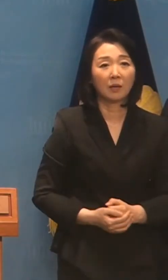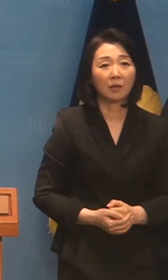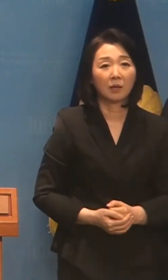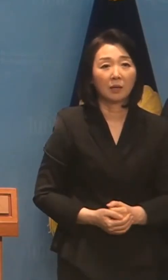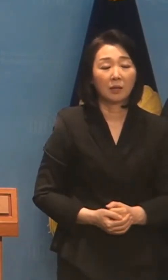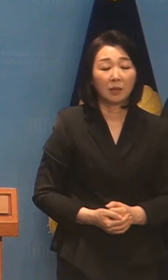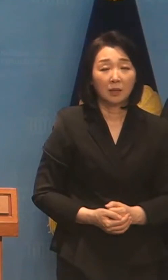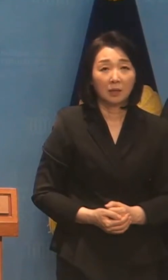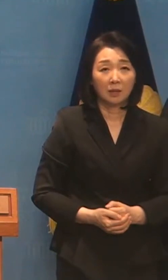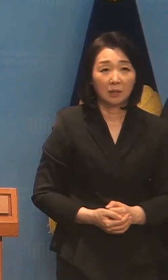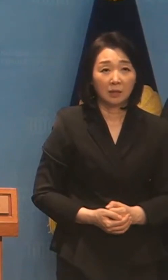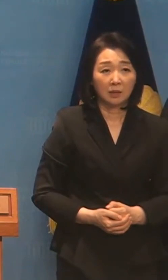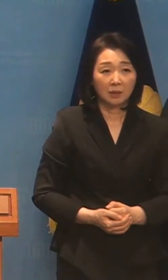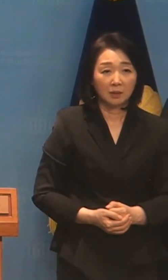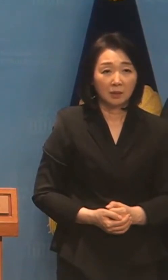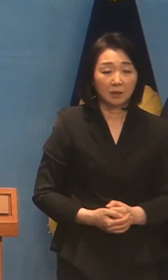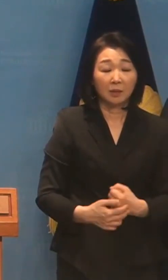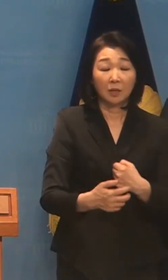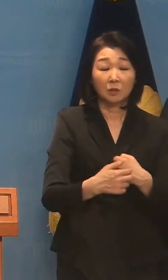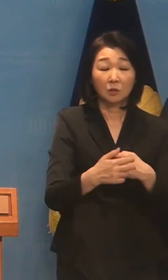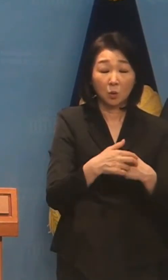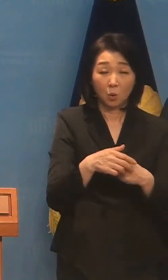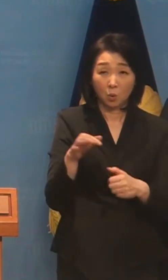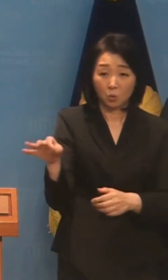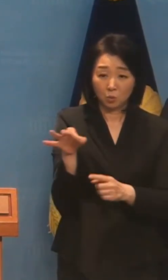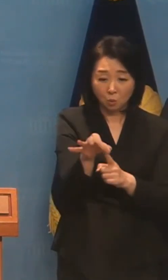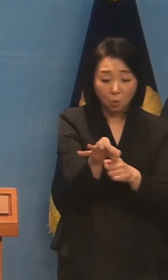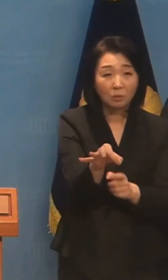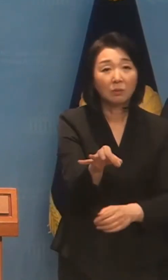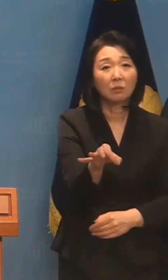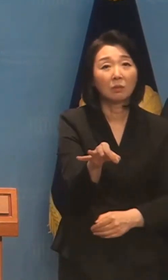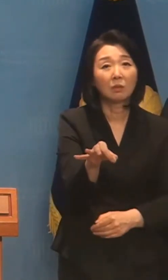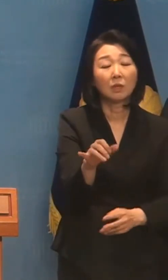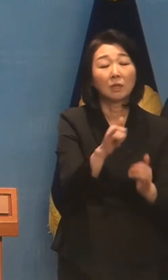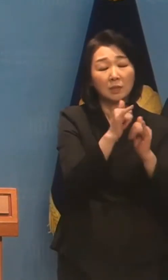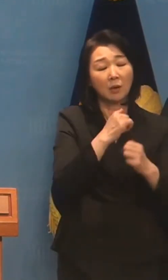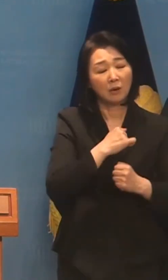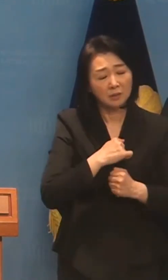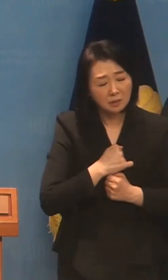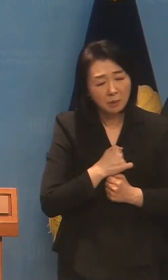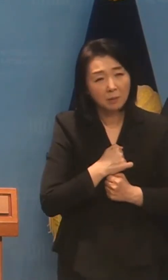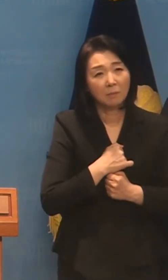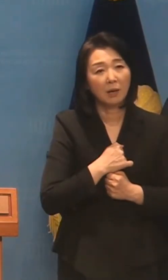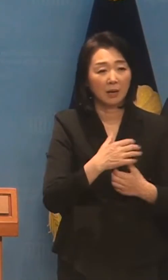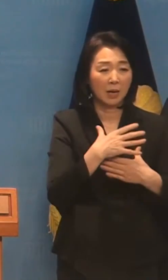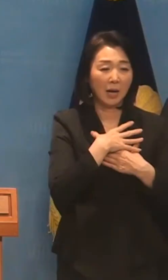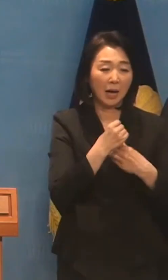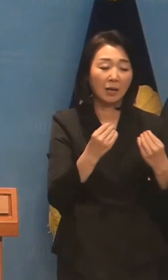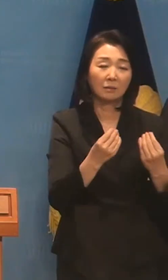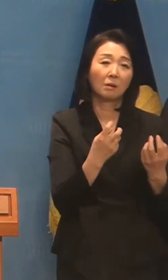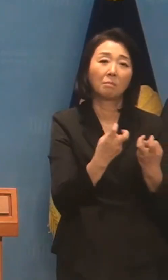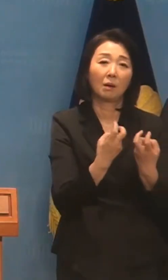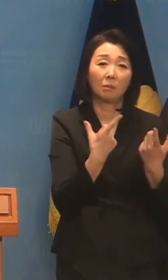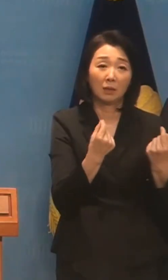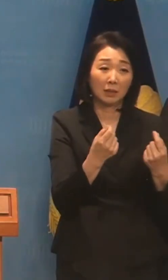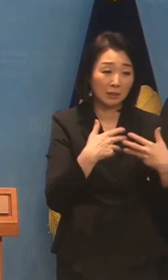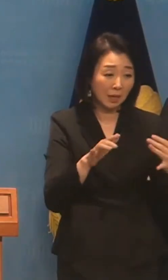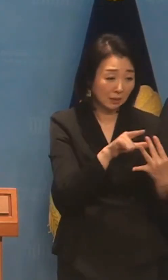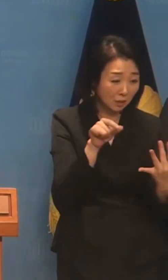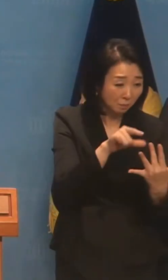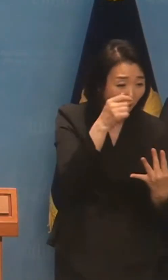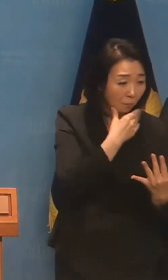의료급여는 우리 사회가 지켜야 할 최소한의 안전망입니다. 약자를 선별해내는 복지가 아니라